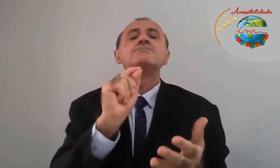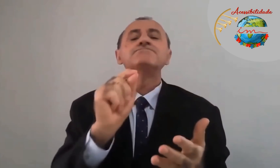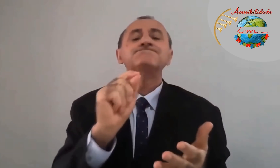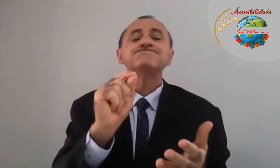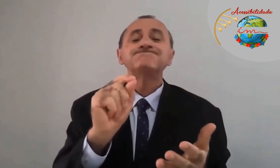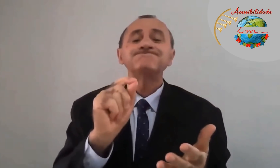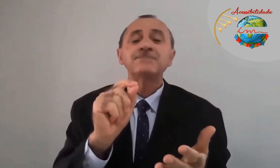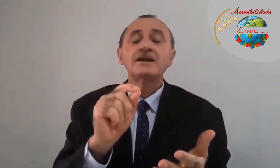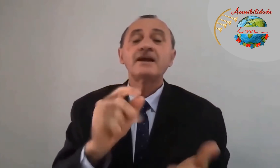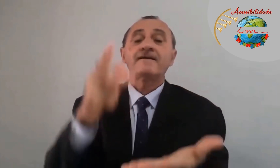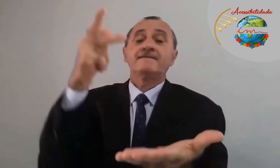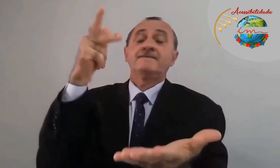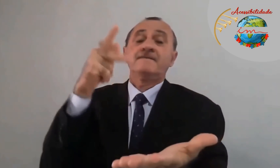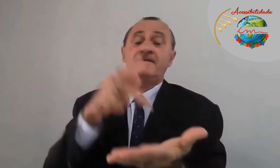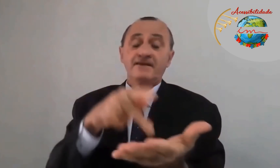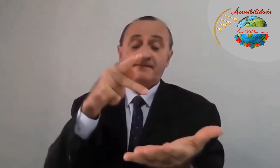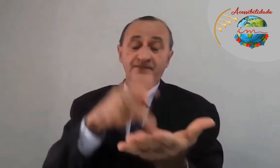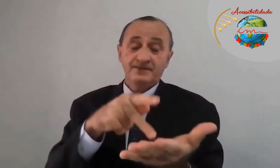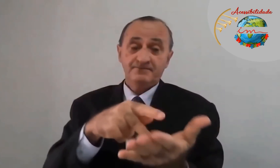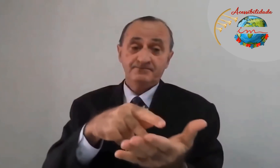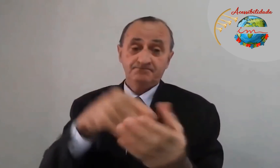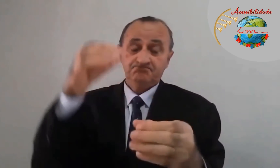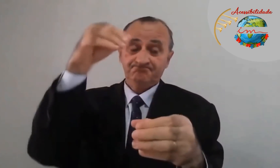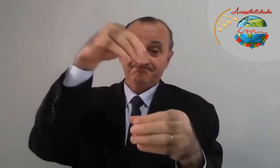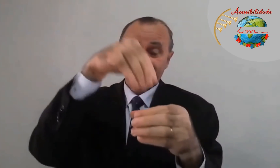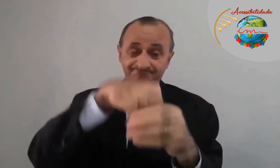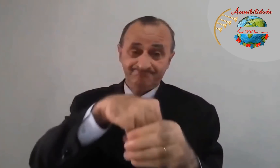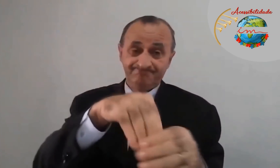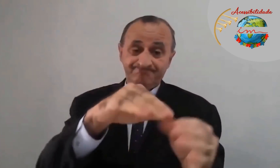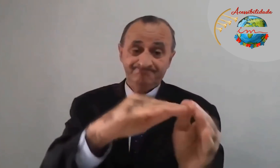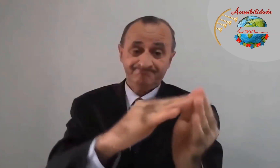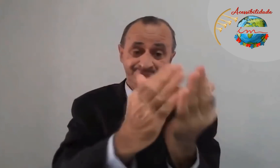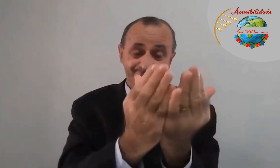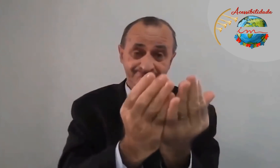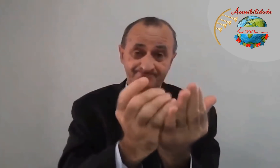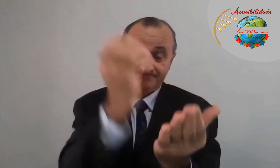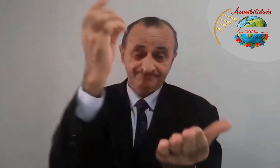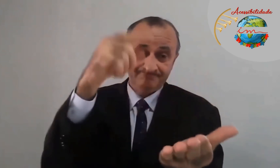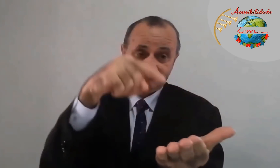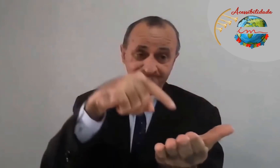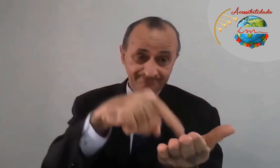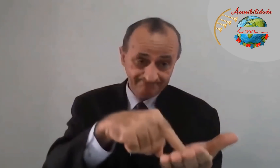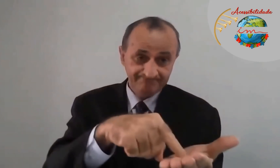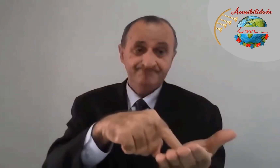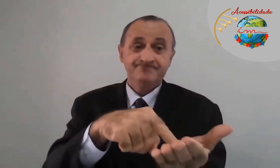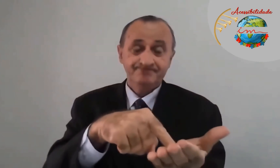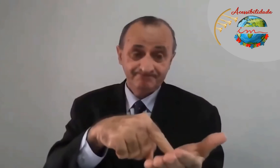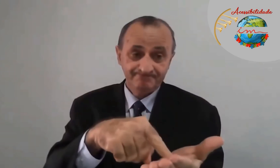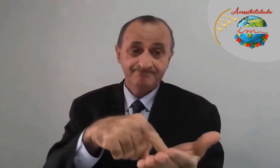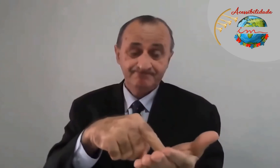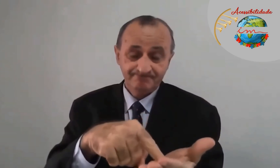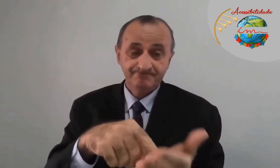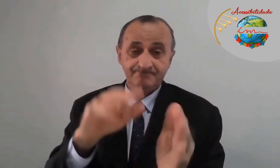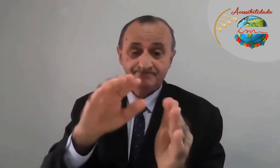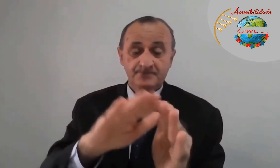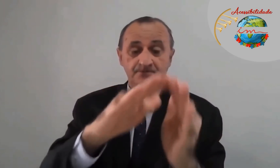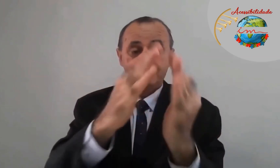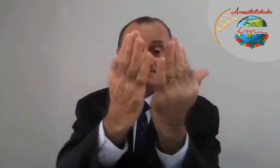dizer? É estarmos dentro da verdade, que é a palavra de Deus. A palavra